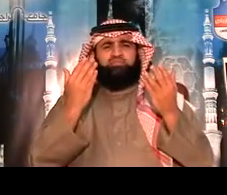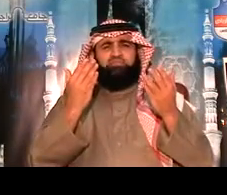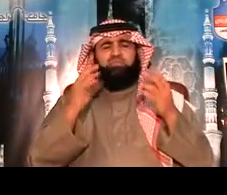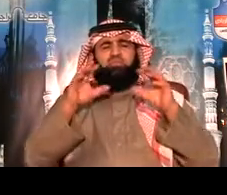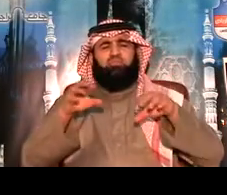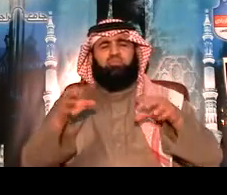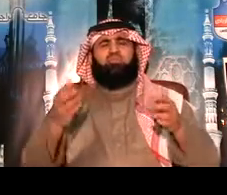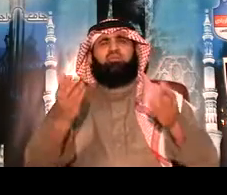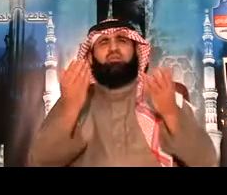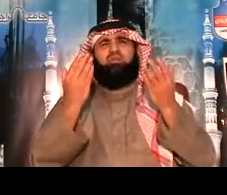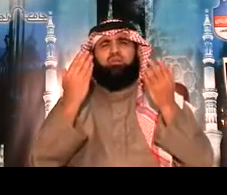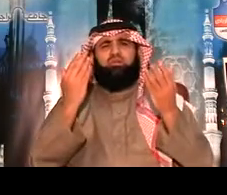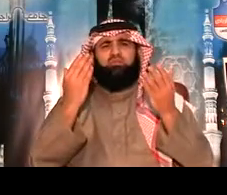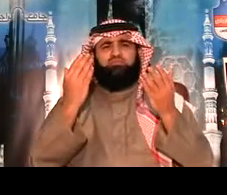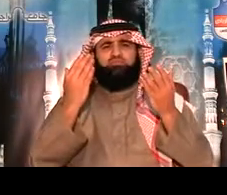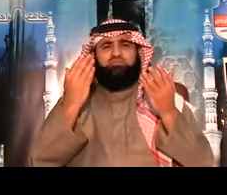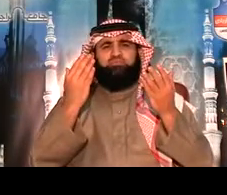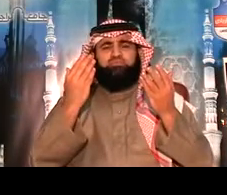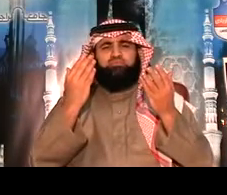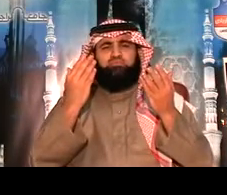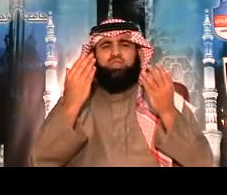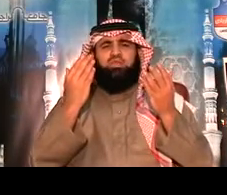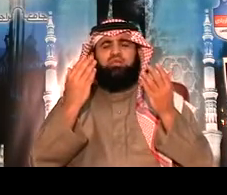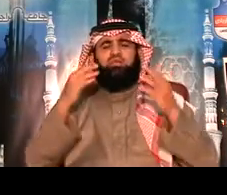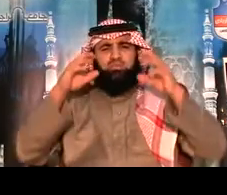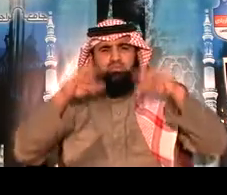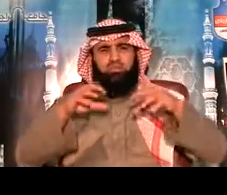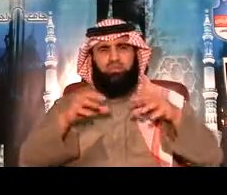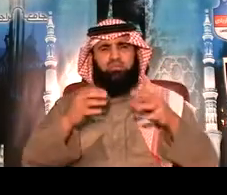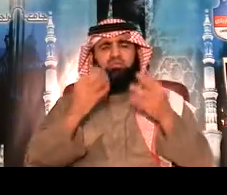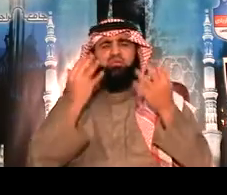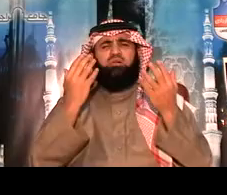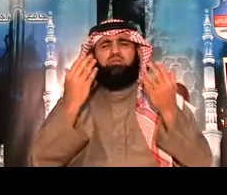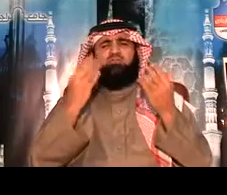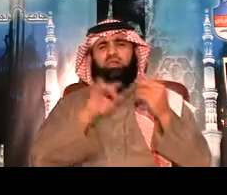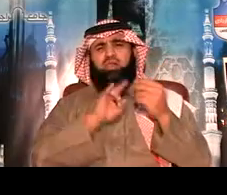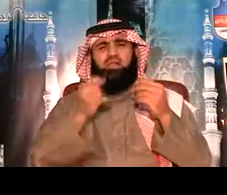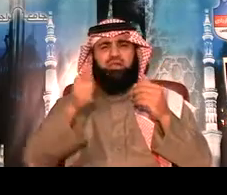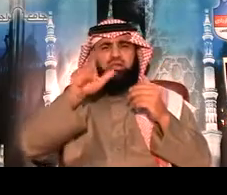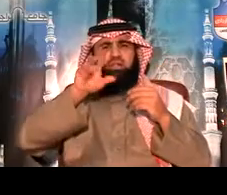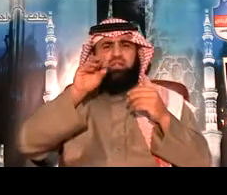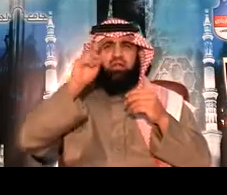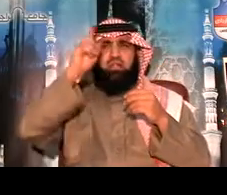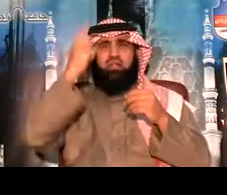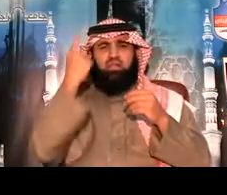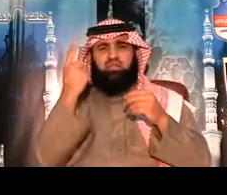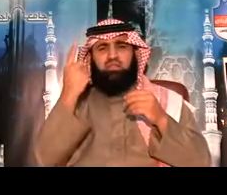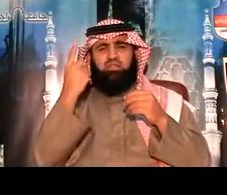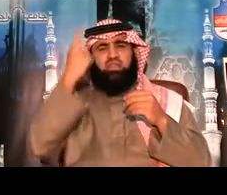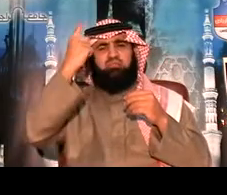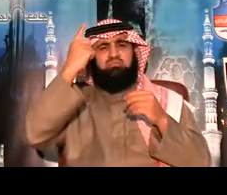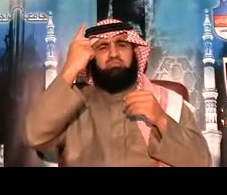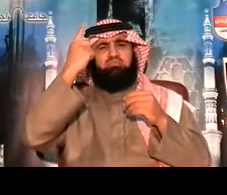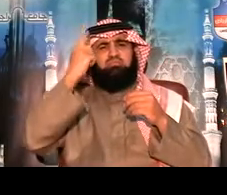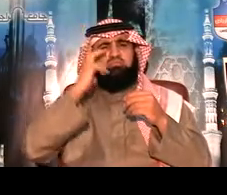أغثنا، اللهم أغثنا، لا إله إلا أنت، أنت الغني ونحن